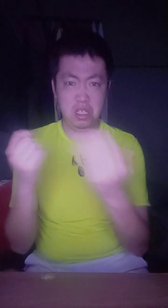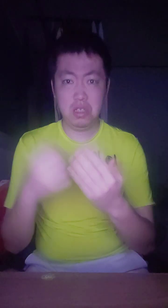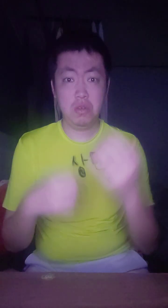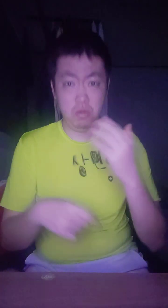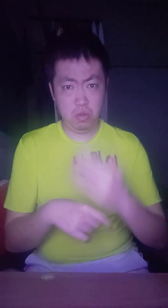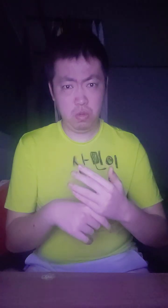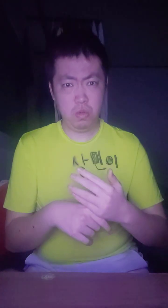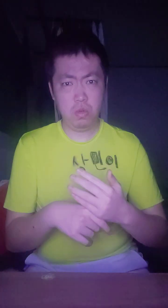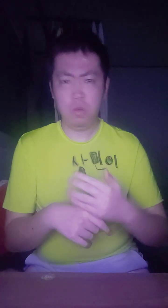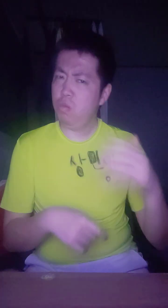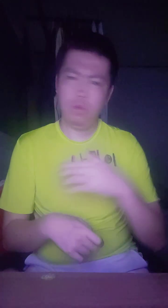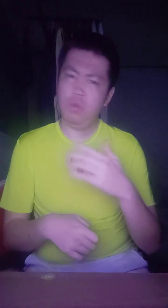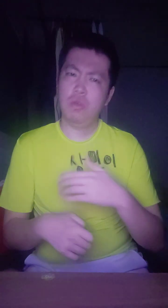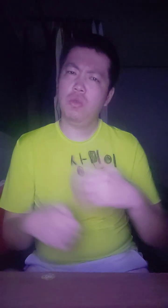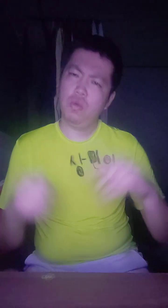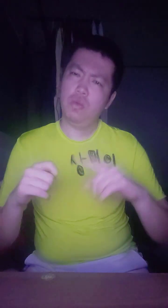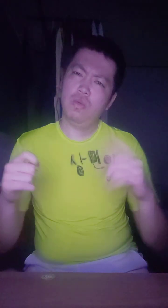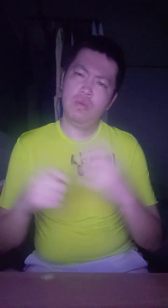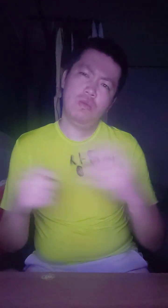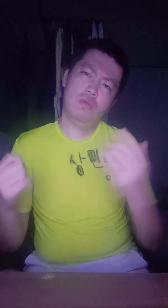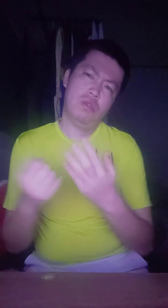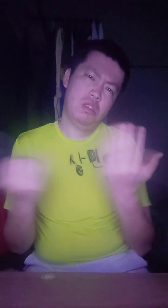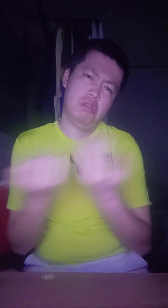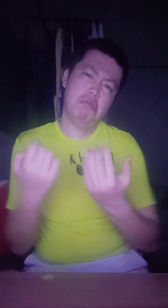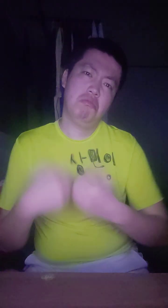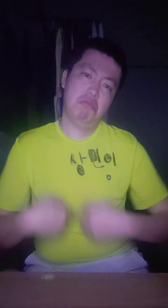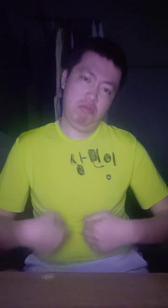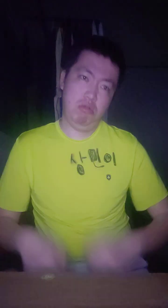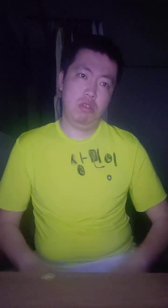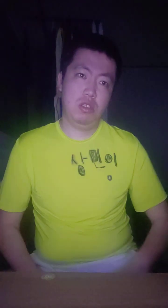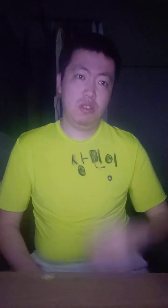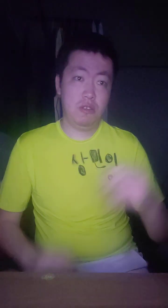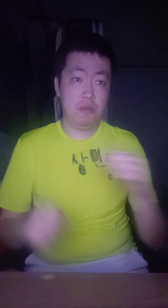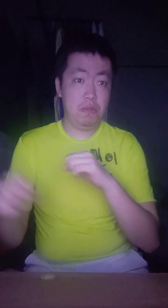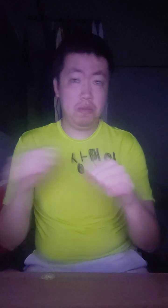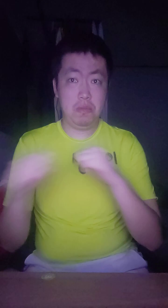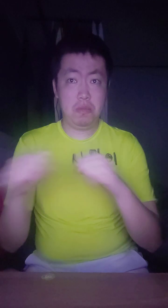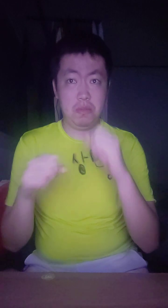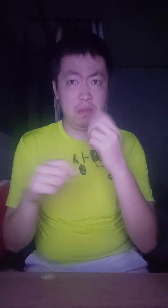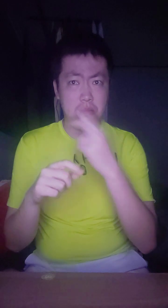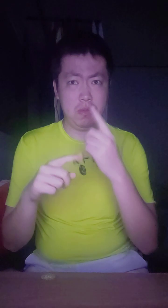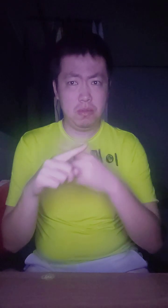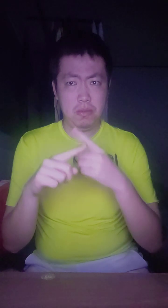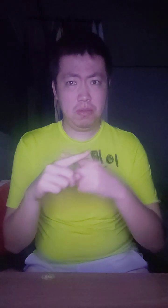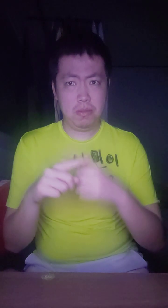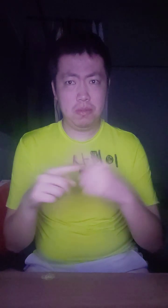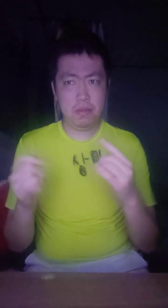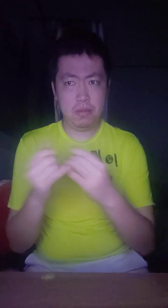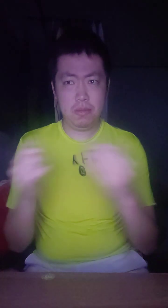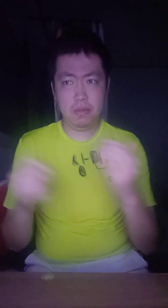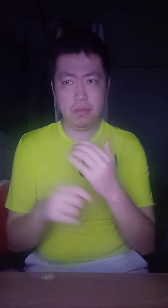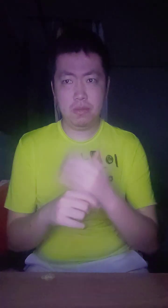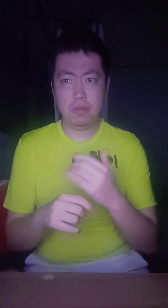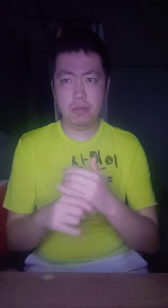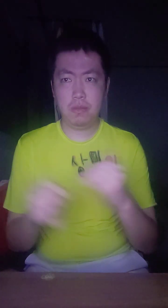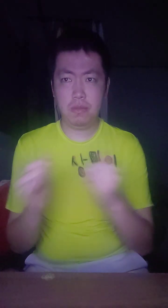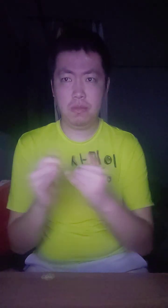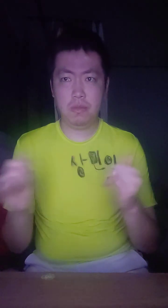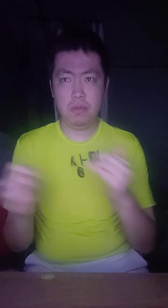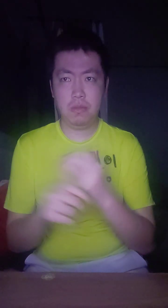알아차리기도, 예방책을 세우기도 쉽지 않습니다. 묻지마치 이런 범죄는 피해자가 언제든지 바뀔 수 있어요. 단지 그 시간과